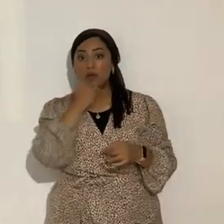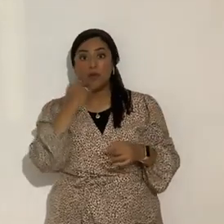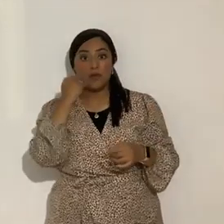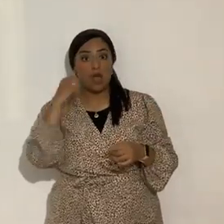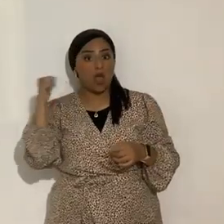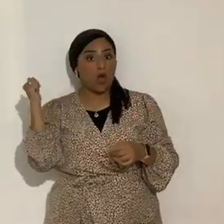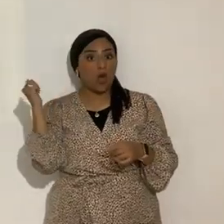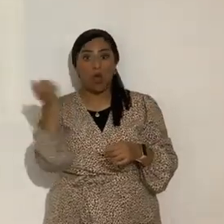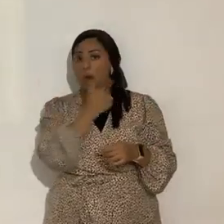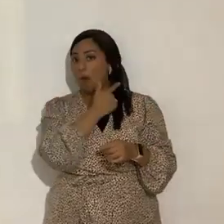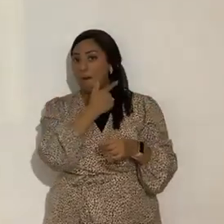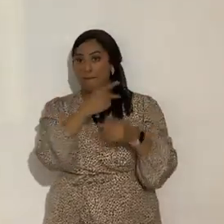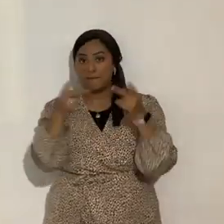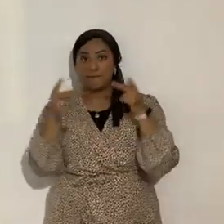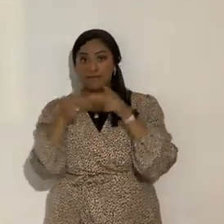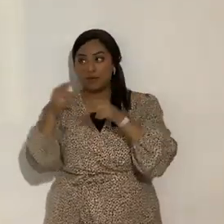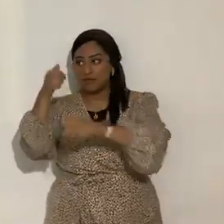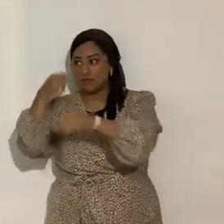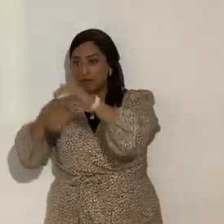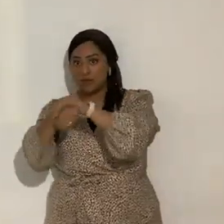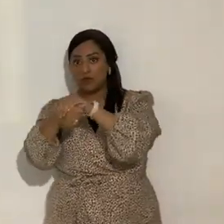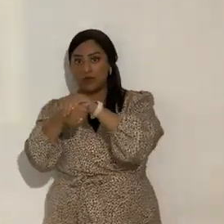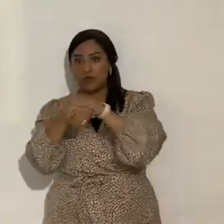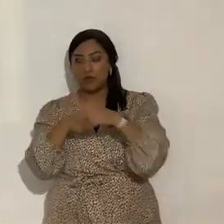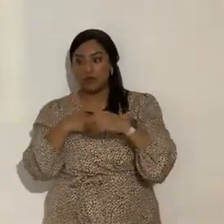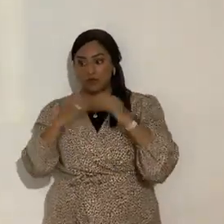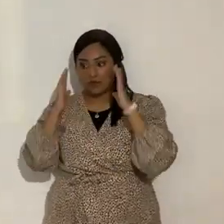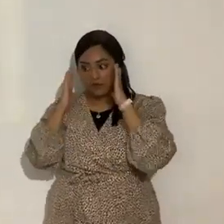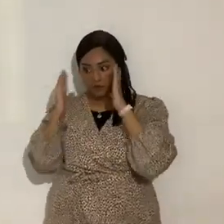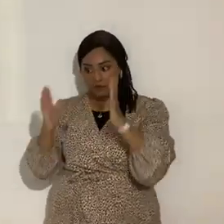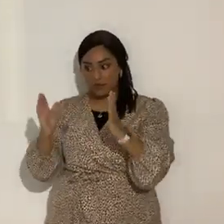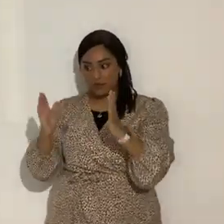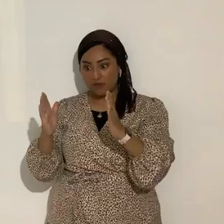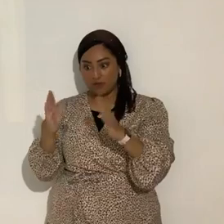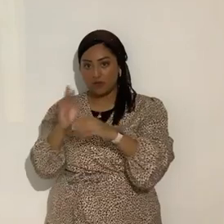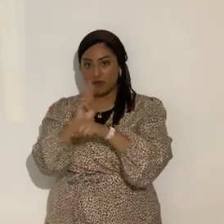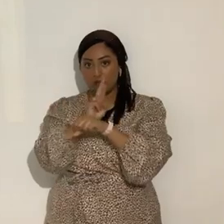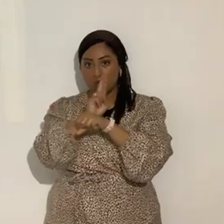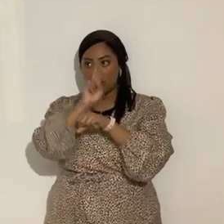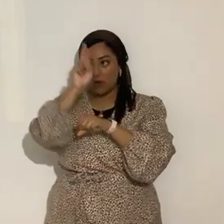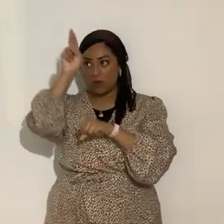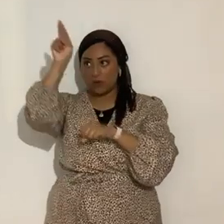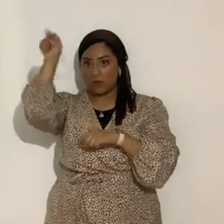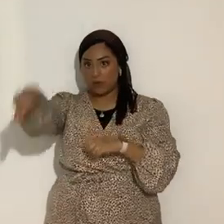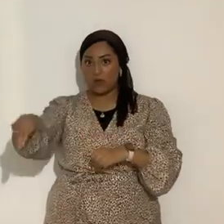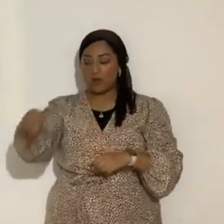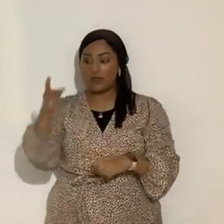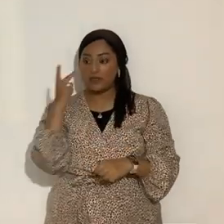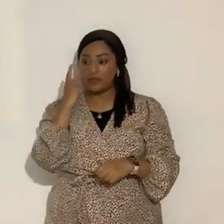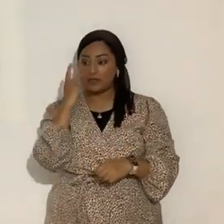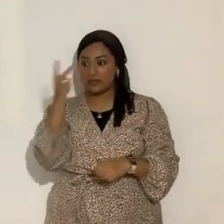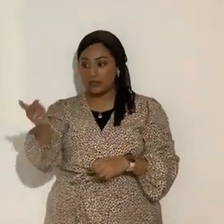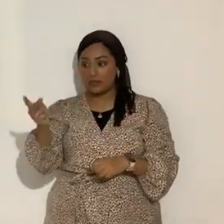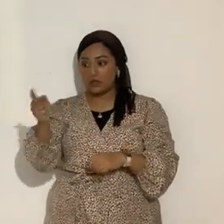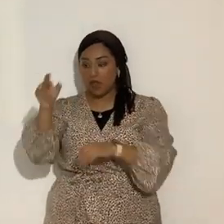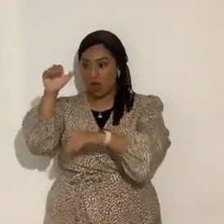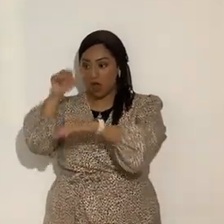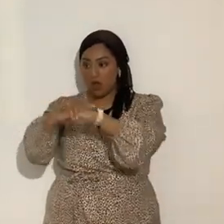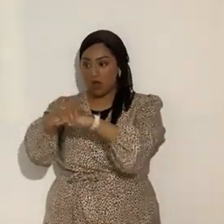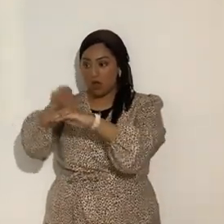hermanos de casa de Judá por todos lados, pero eso me llama mucho la atención. Misiles interceptados